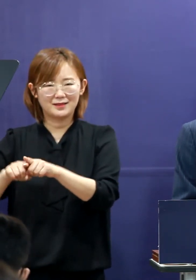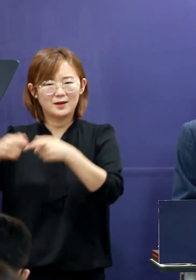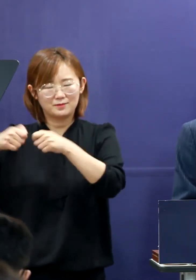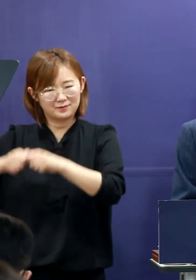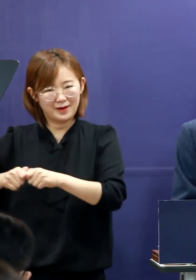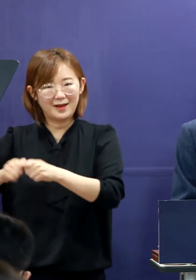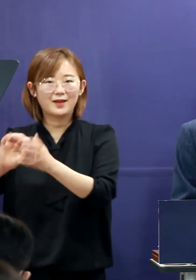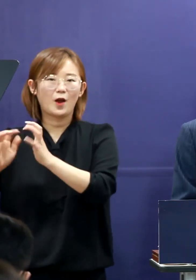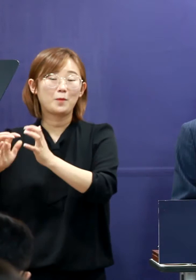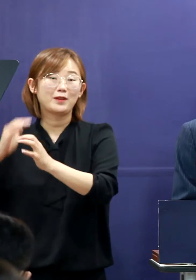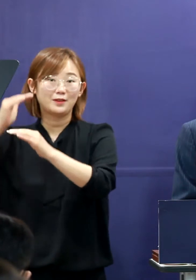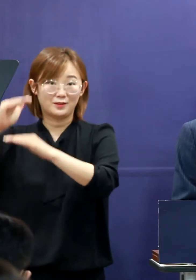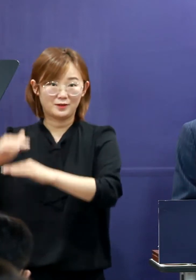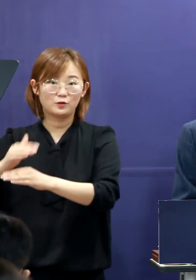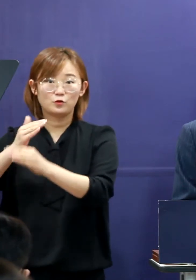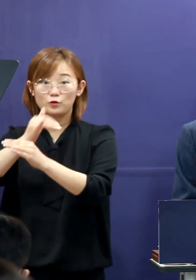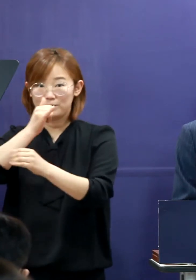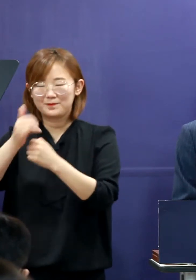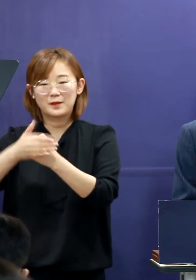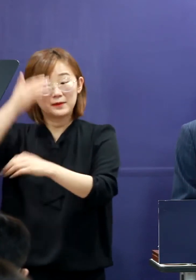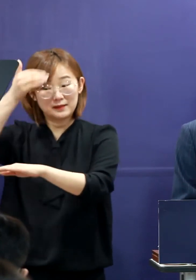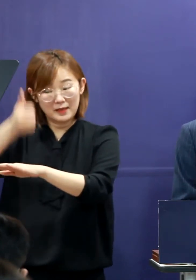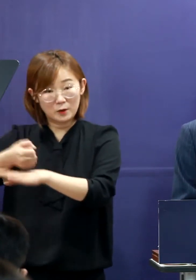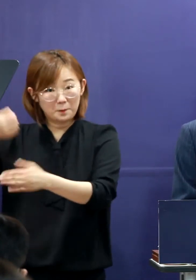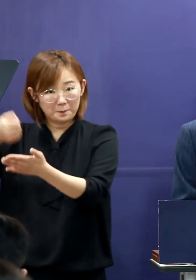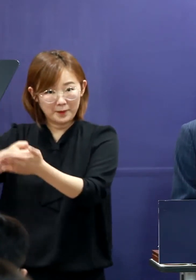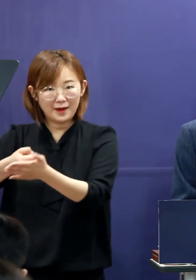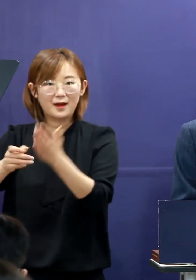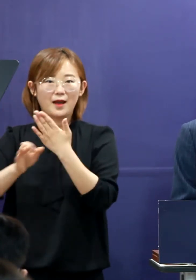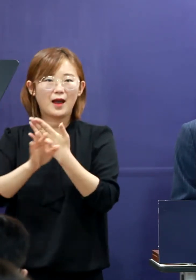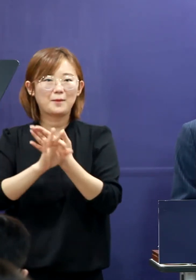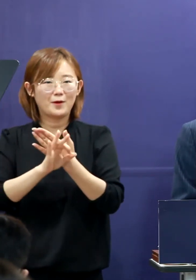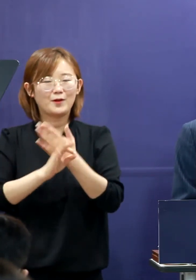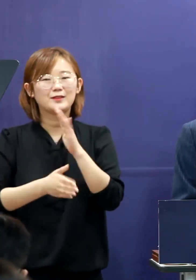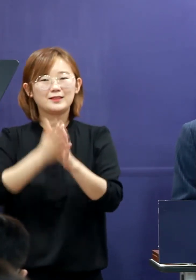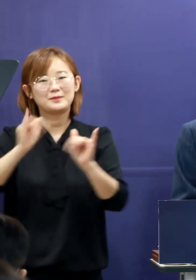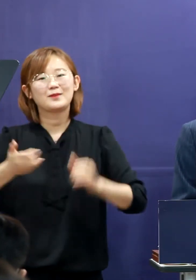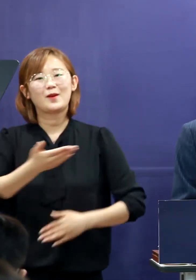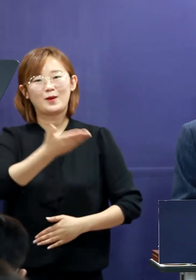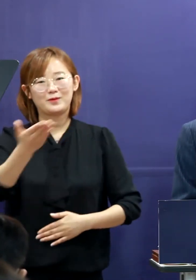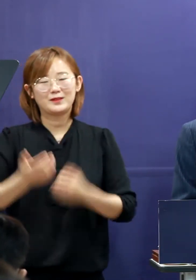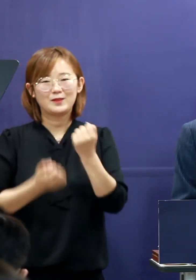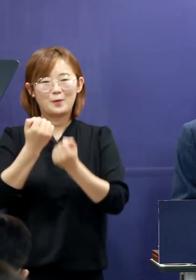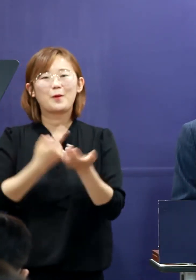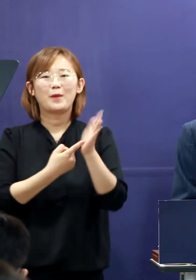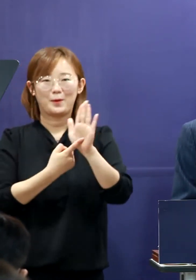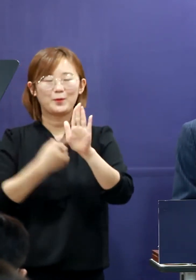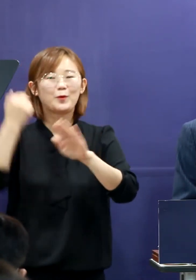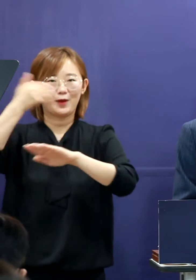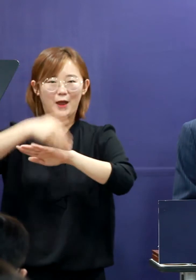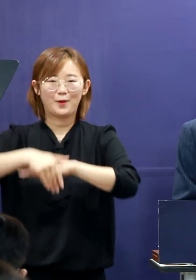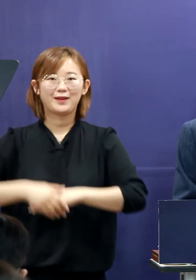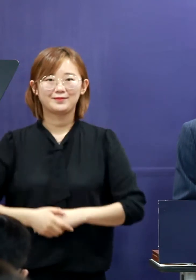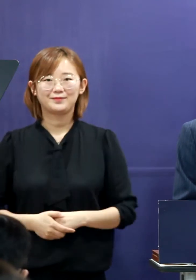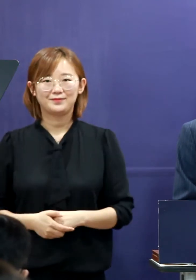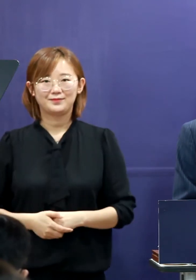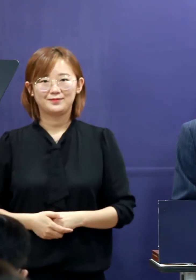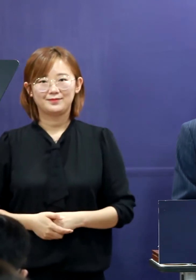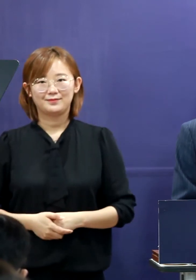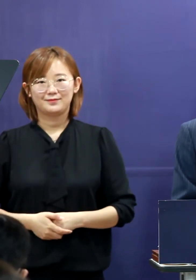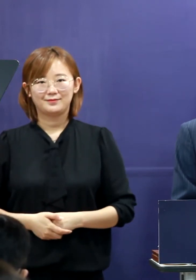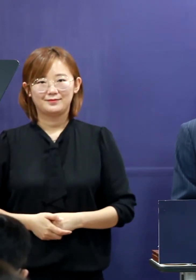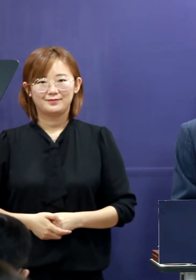때문에 협의 결과가 나오는 대로 시민 여러분께 자세하게 좀 설명을 드리도록 하겠습니다.